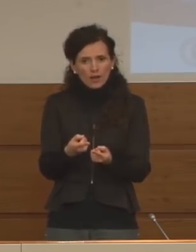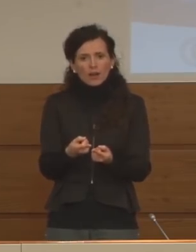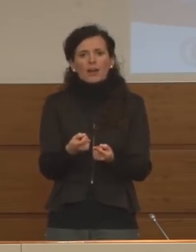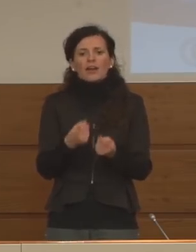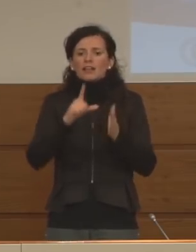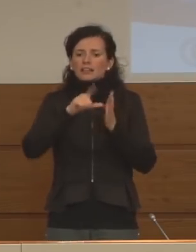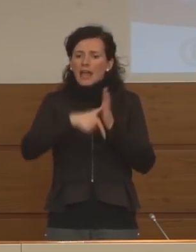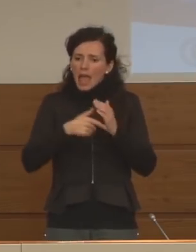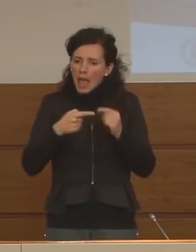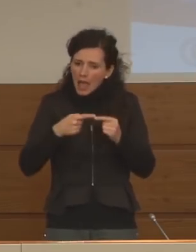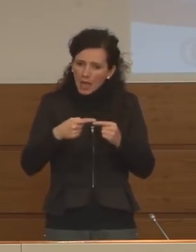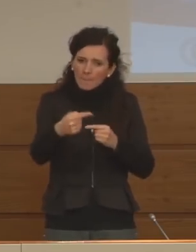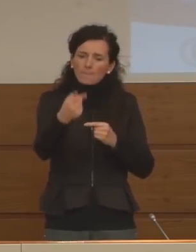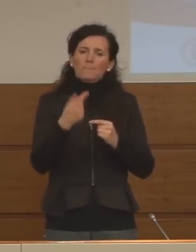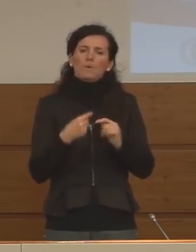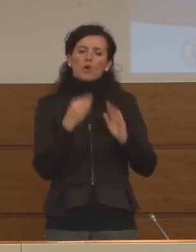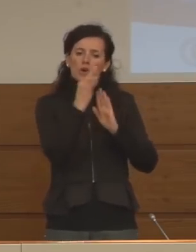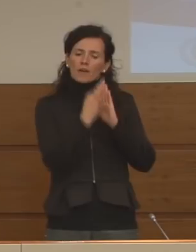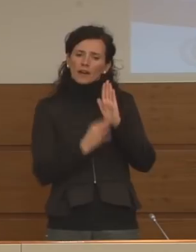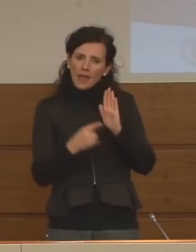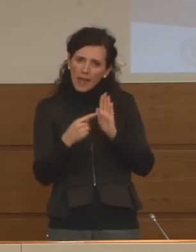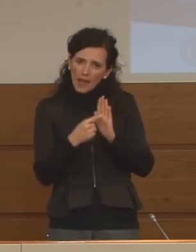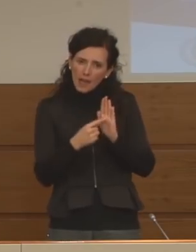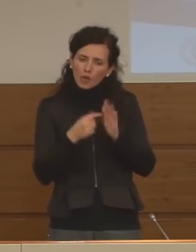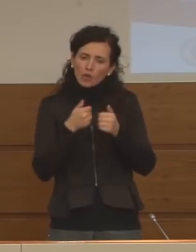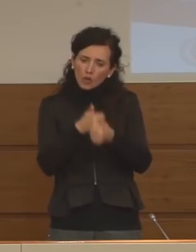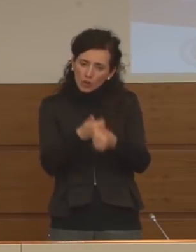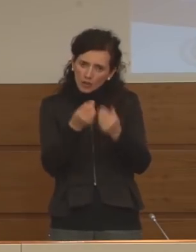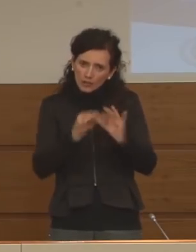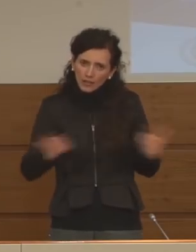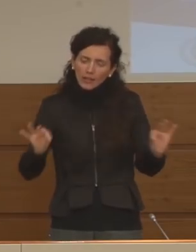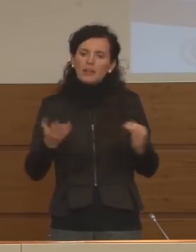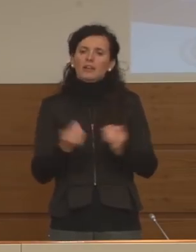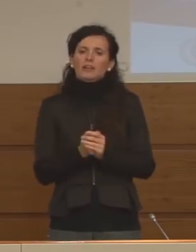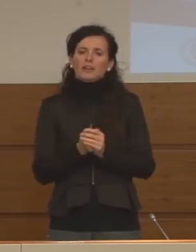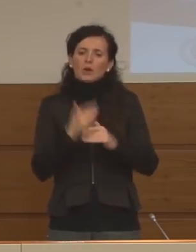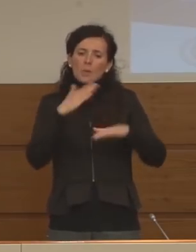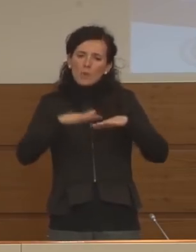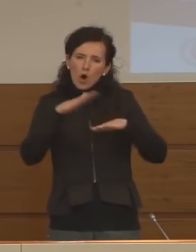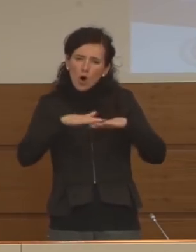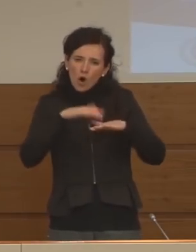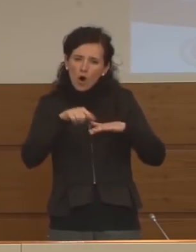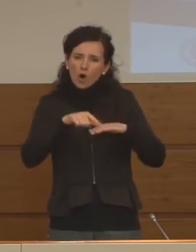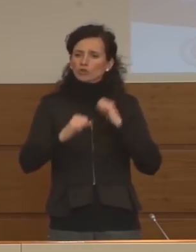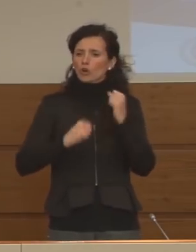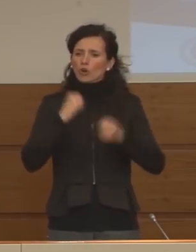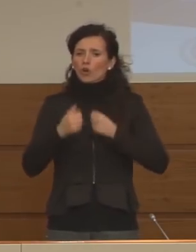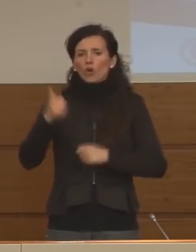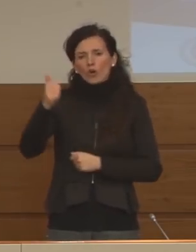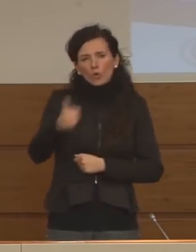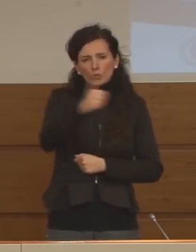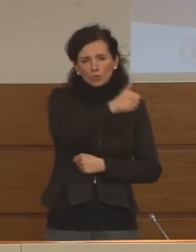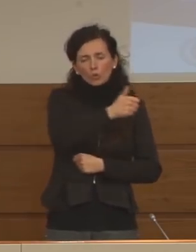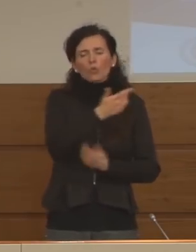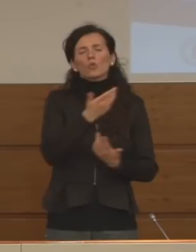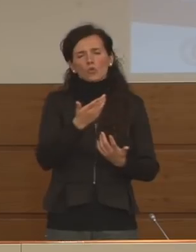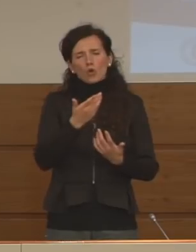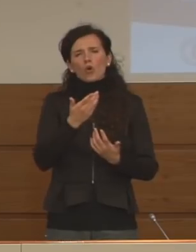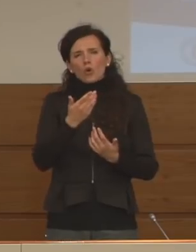durata e alla diciamo modalità per il vincere questa guerra